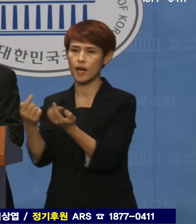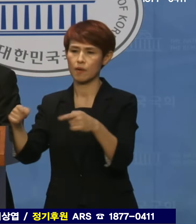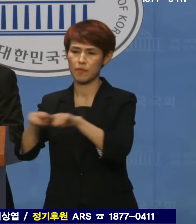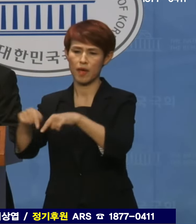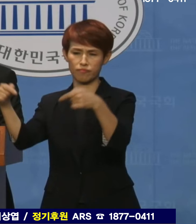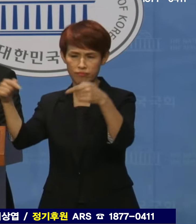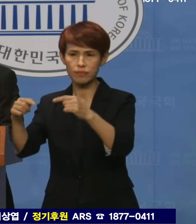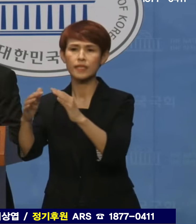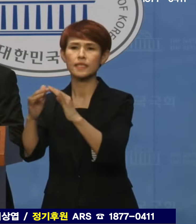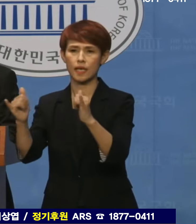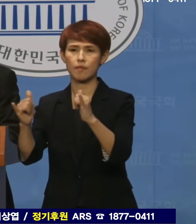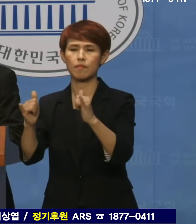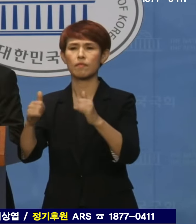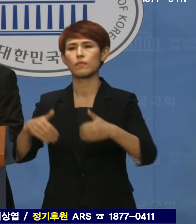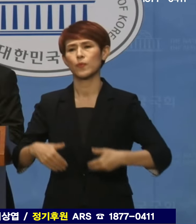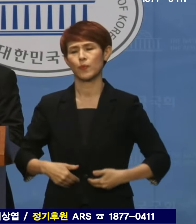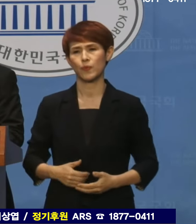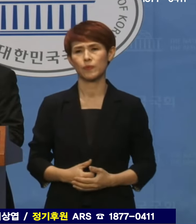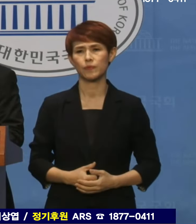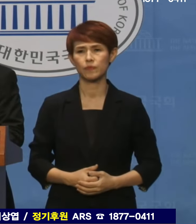협치할 사령탑입니다.